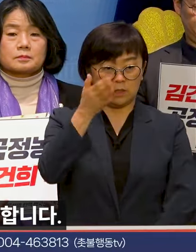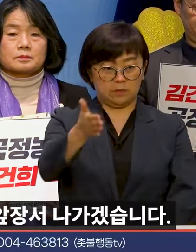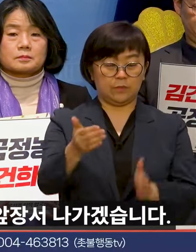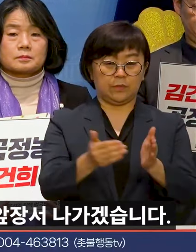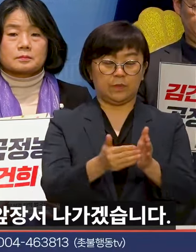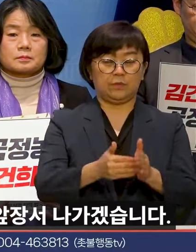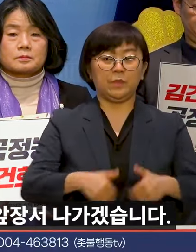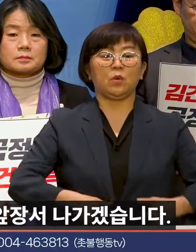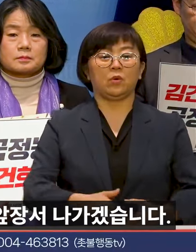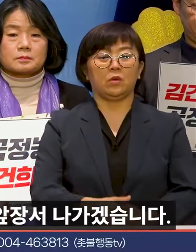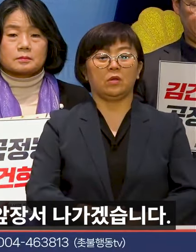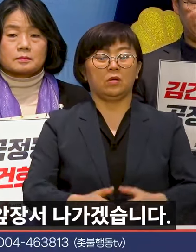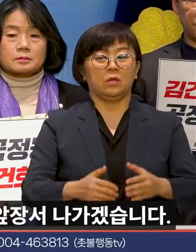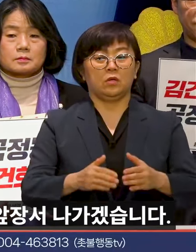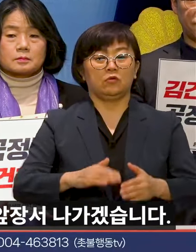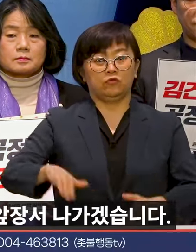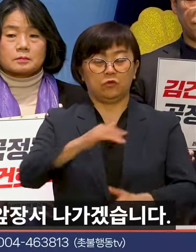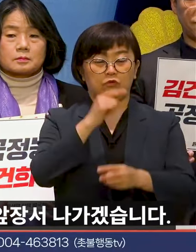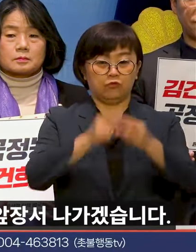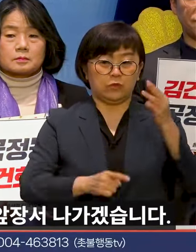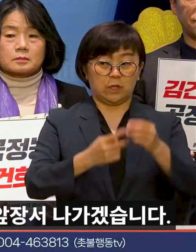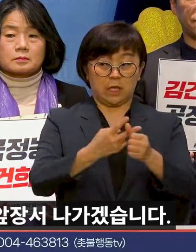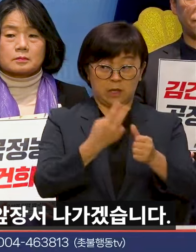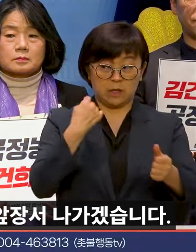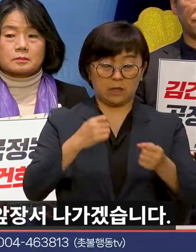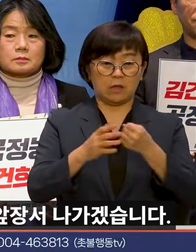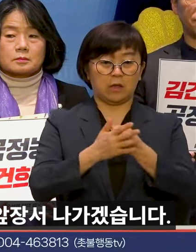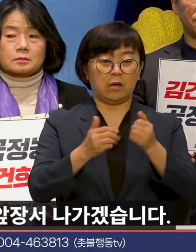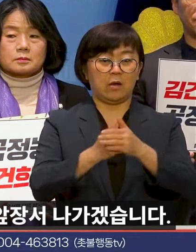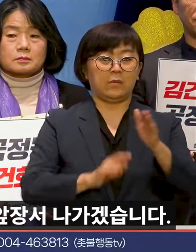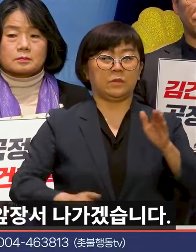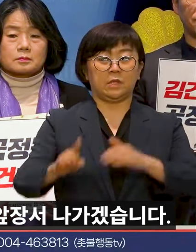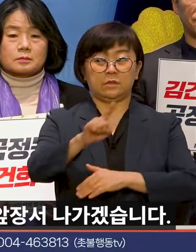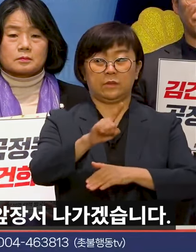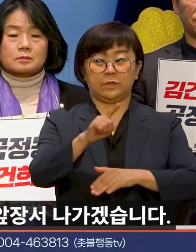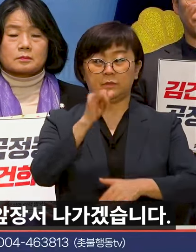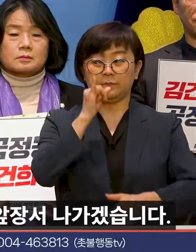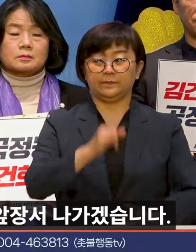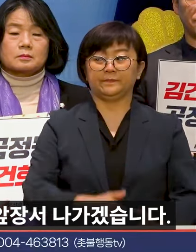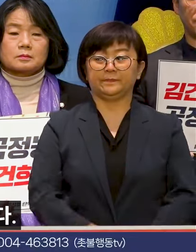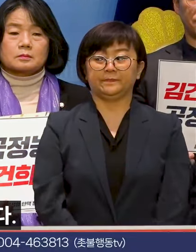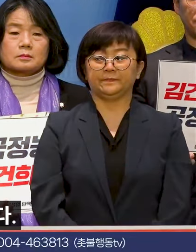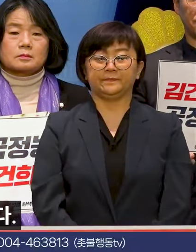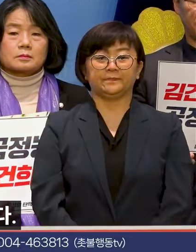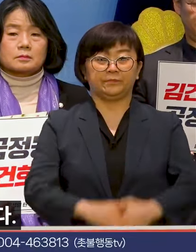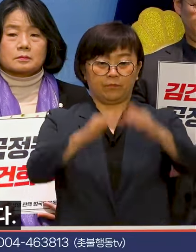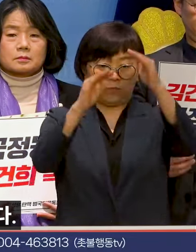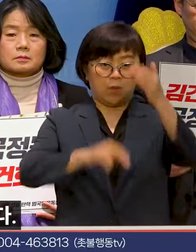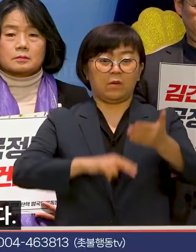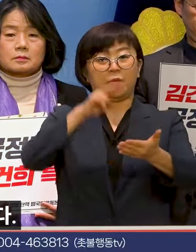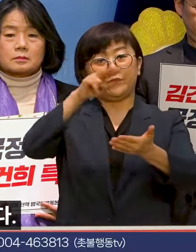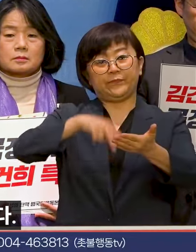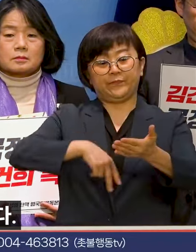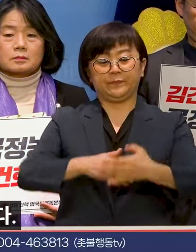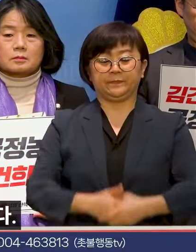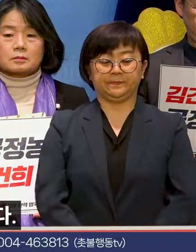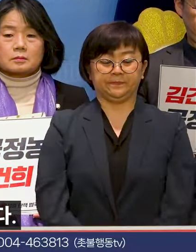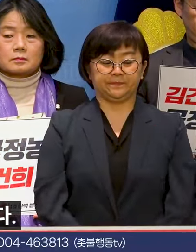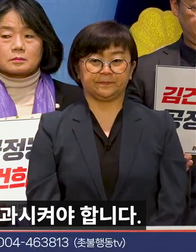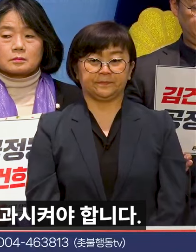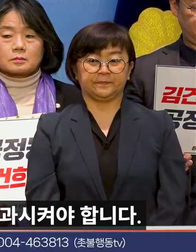됩니다 우리 국민주권 윤석 탄핵 그 선봉에서 앞장서 나가겠습니다 기자에 한번